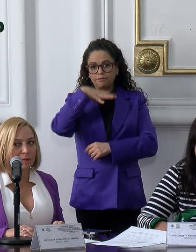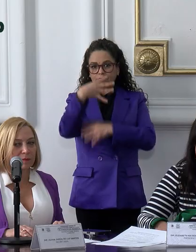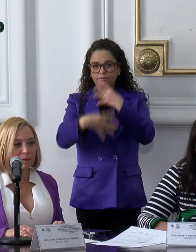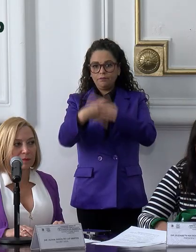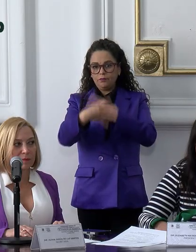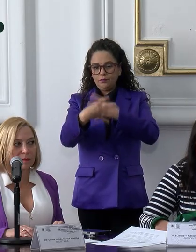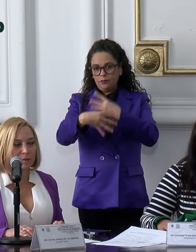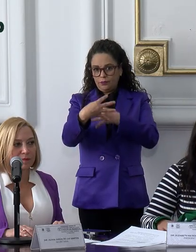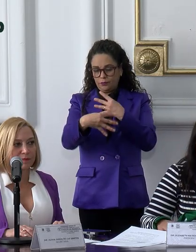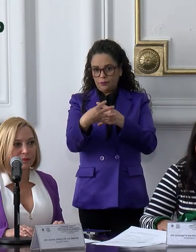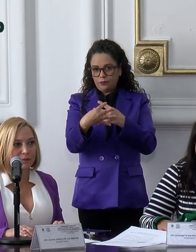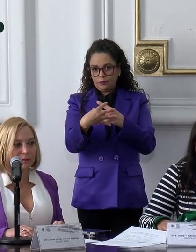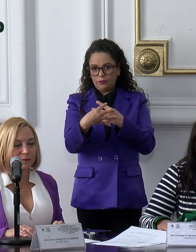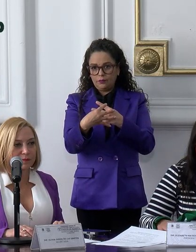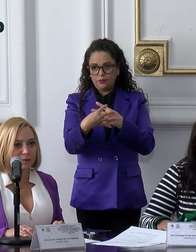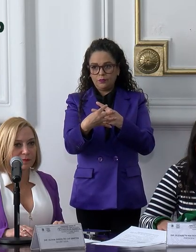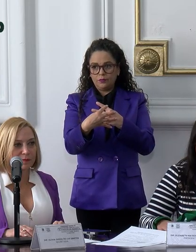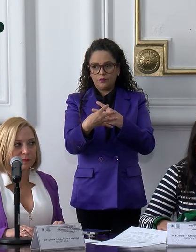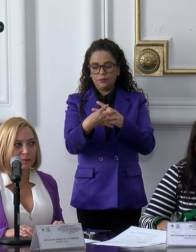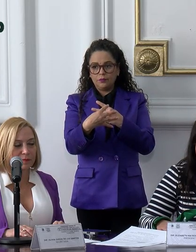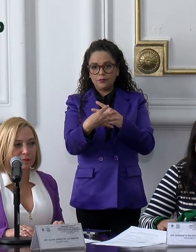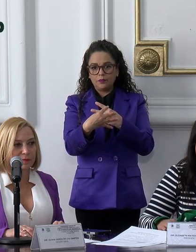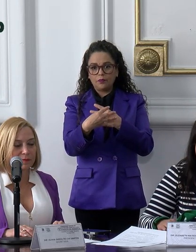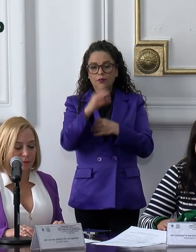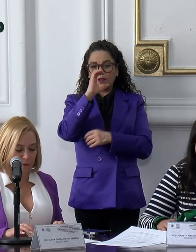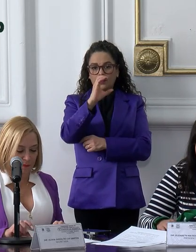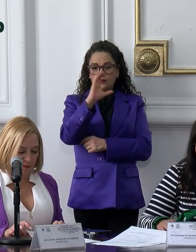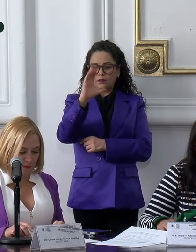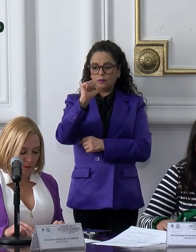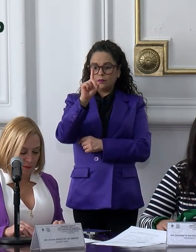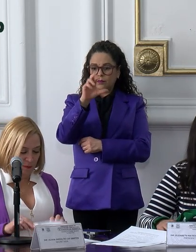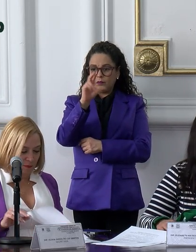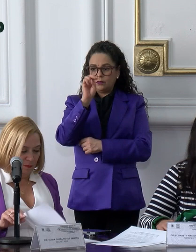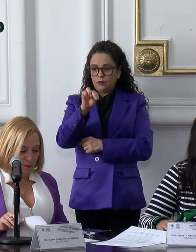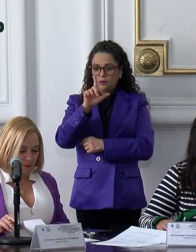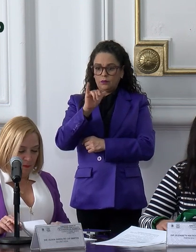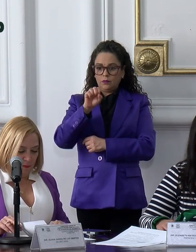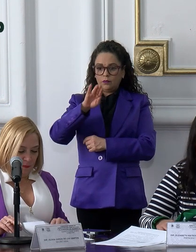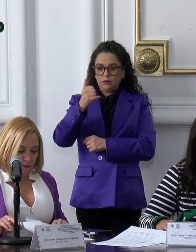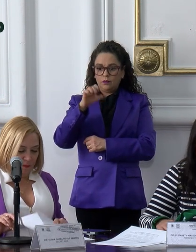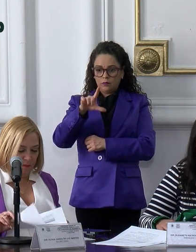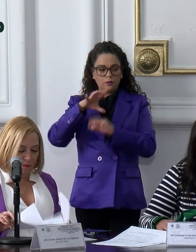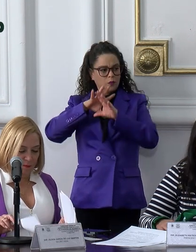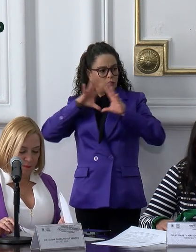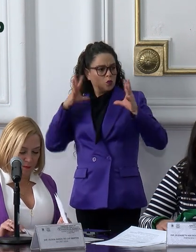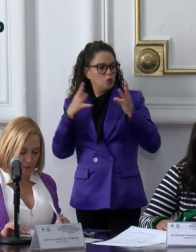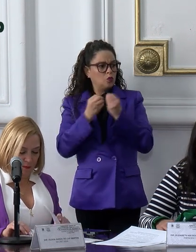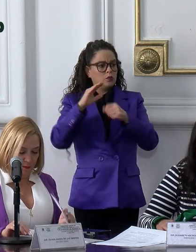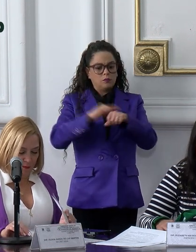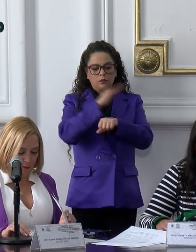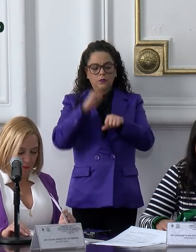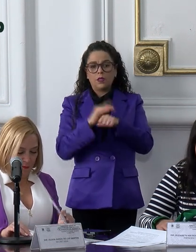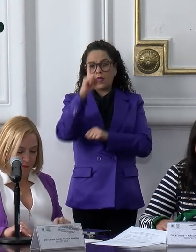cédulas de evaluación. Cabe mencionar que el C. Calderón Chelius Miguel obtuvo un puntaje global de 1,319